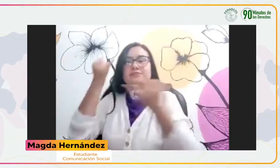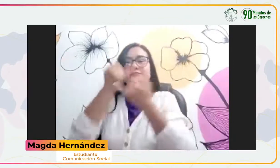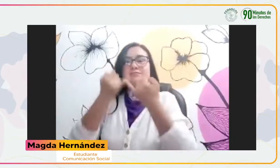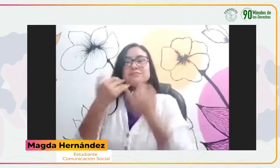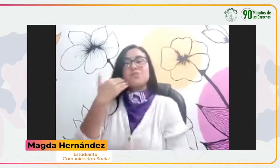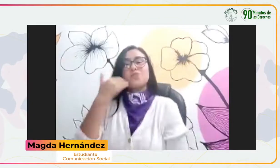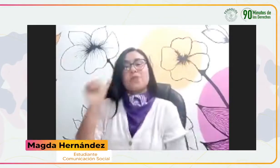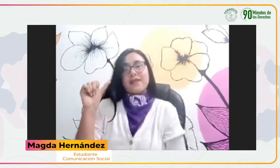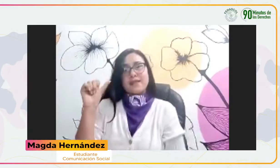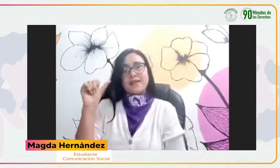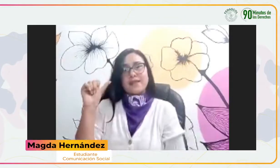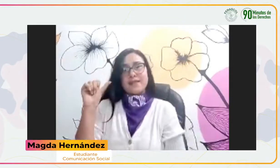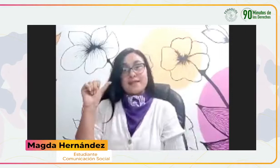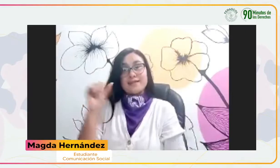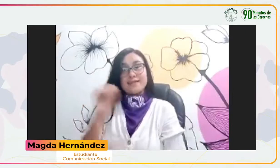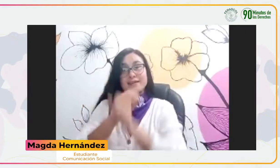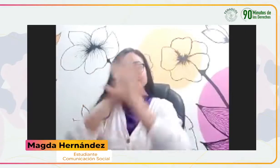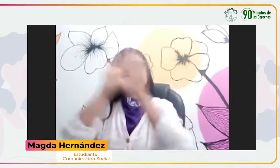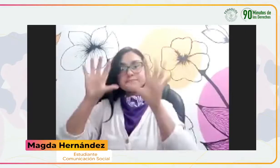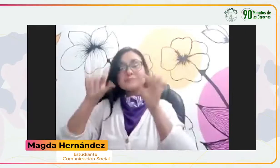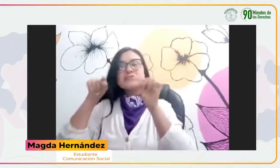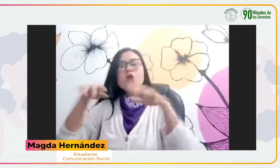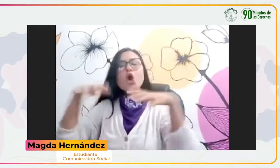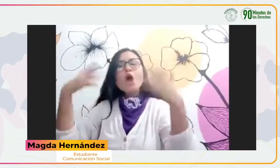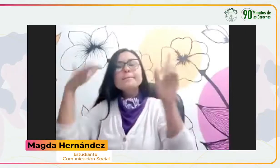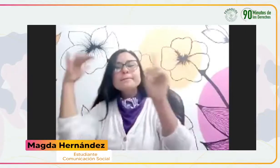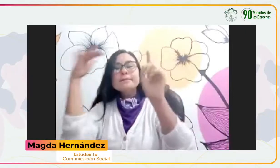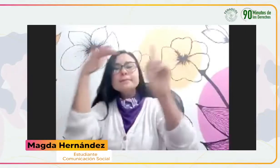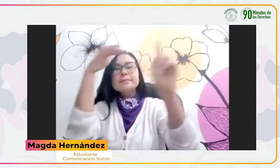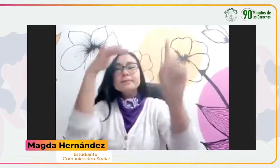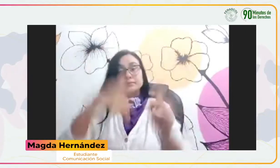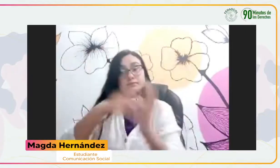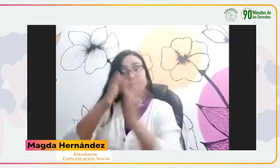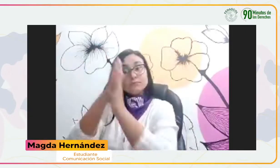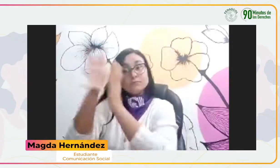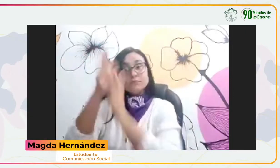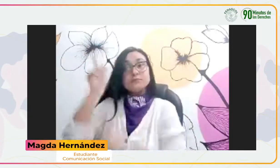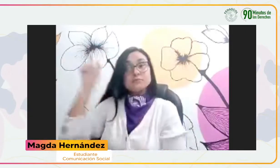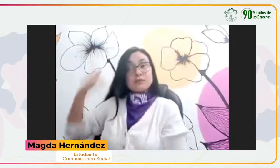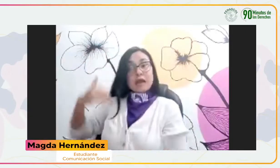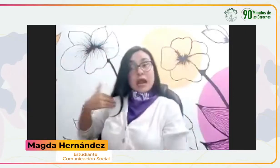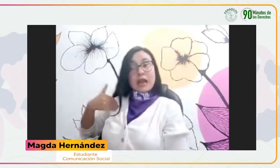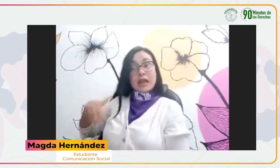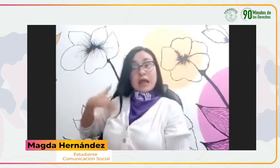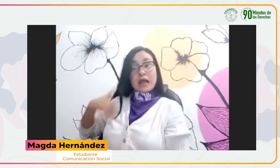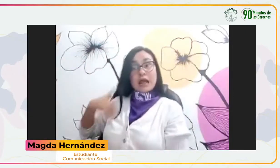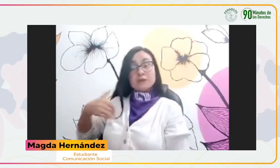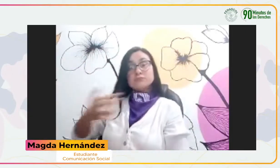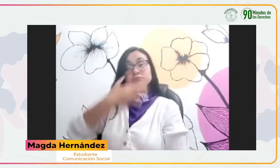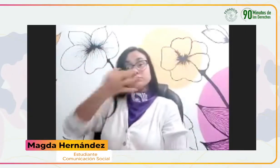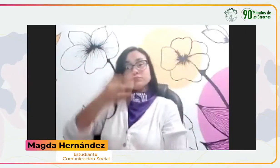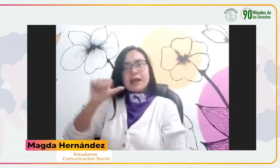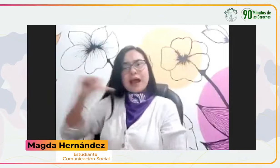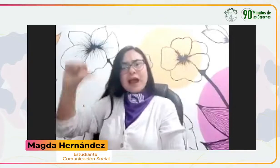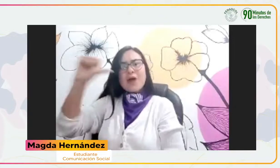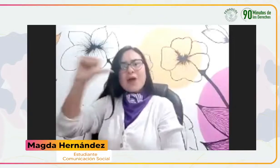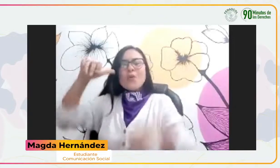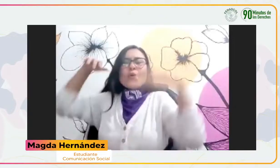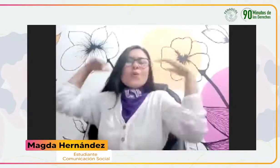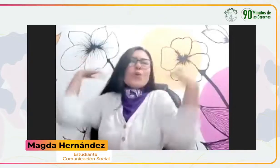decir que ser feminista es identificarse como mujer y generar este tipo de incidencia. Quiero contarles